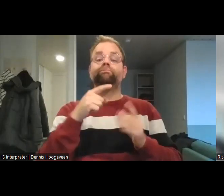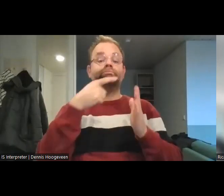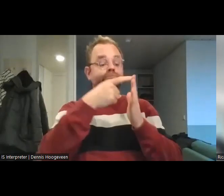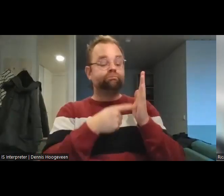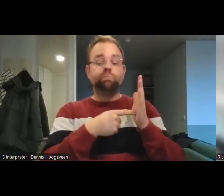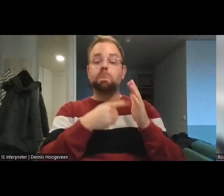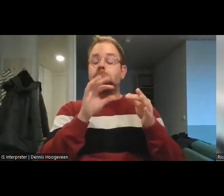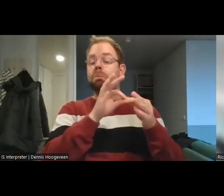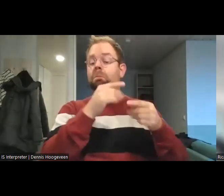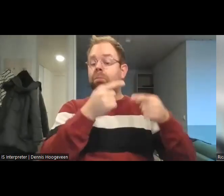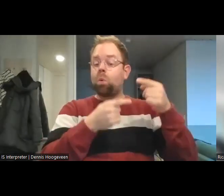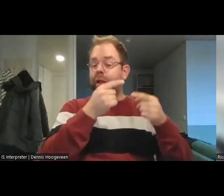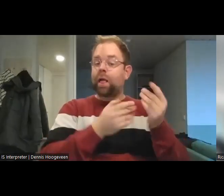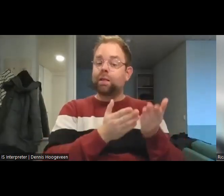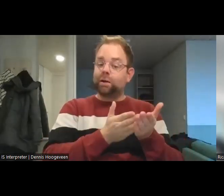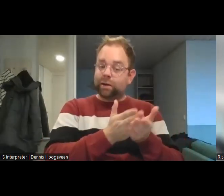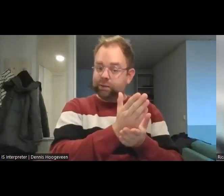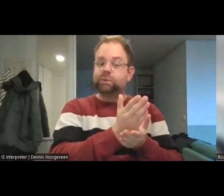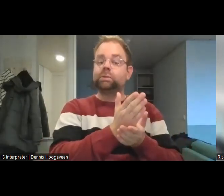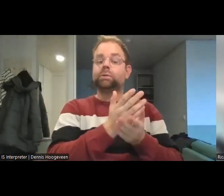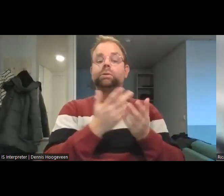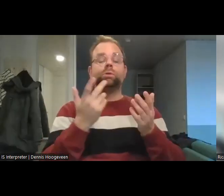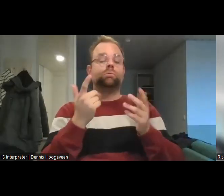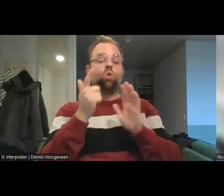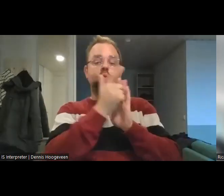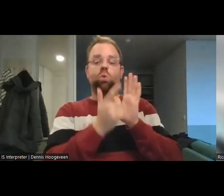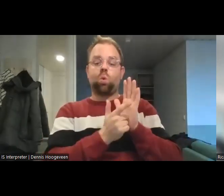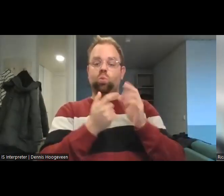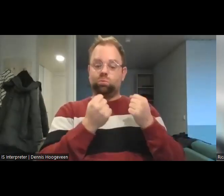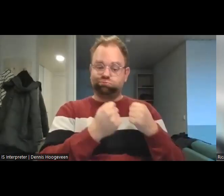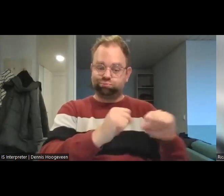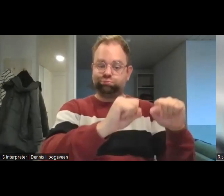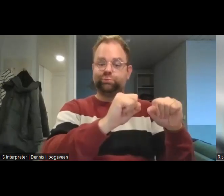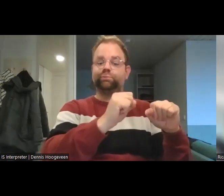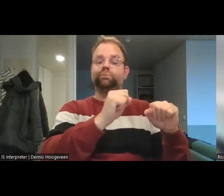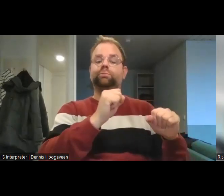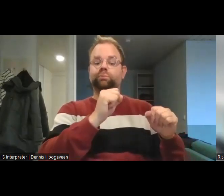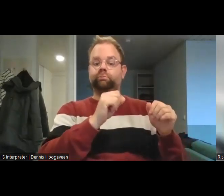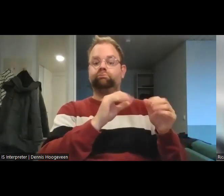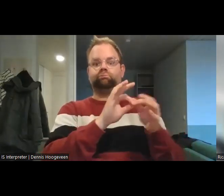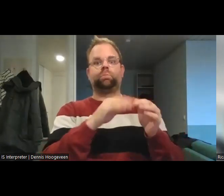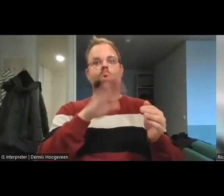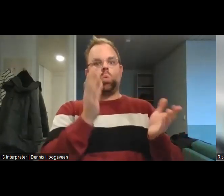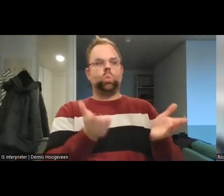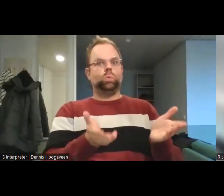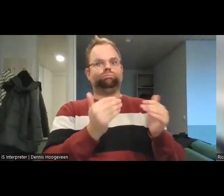En fait, l'application des droits, en fait, des lois pour les personnes avec handicap